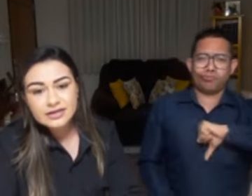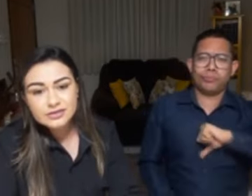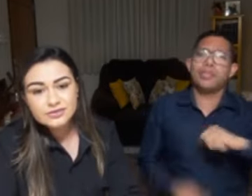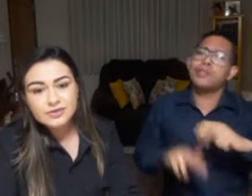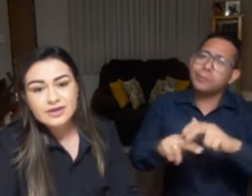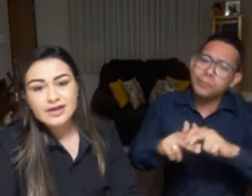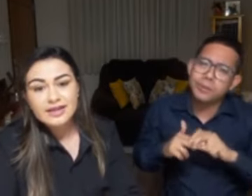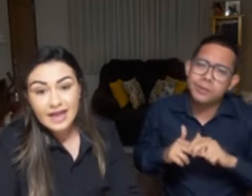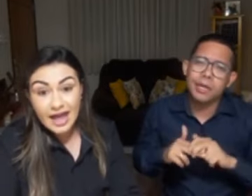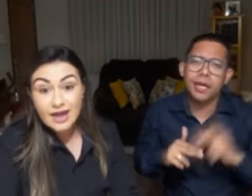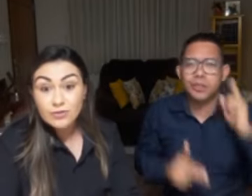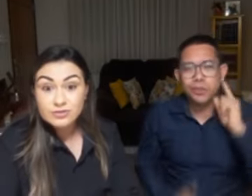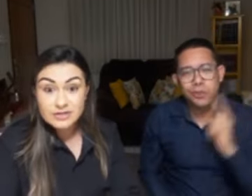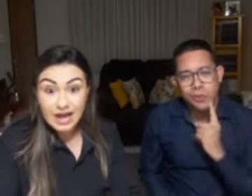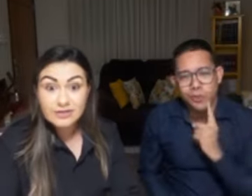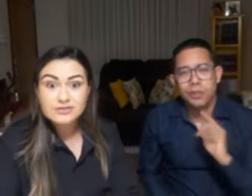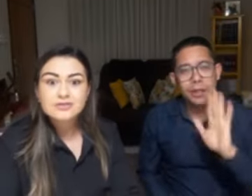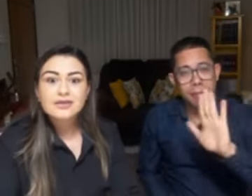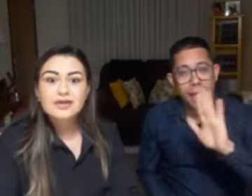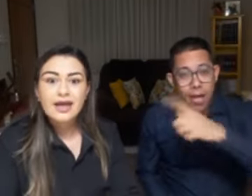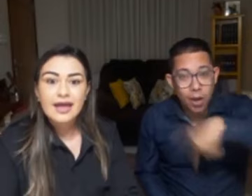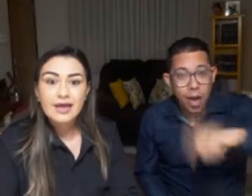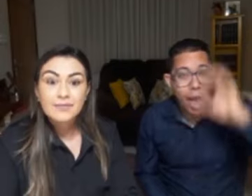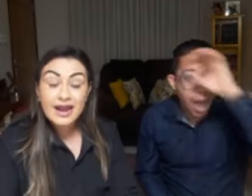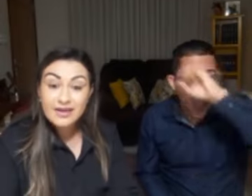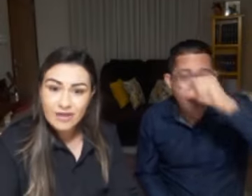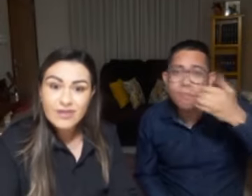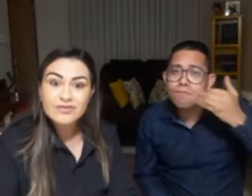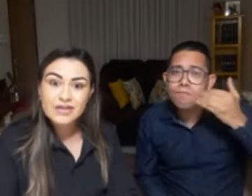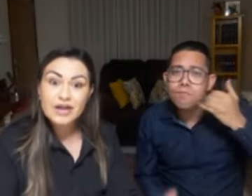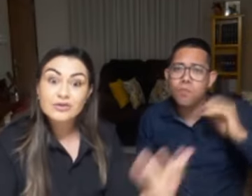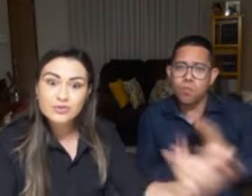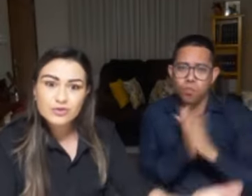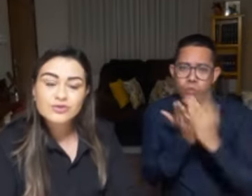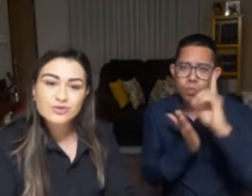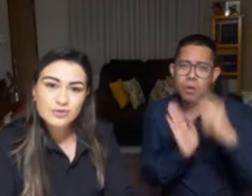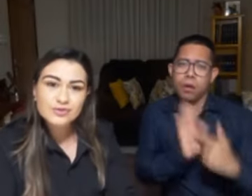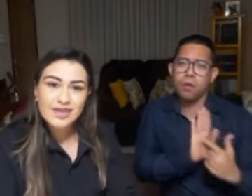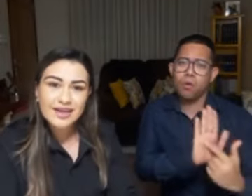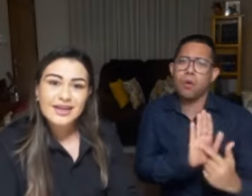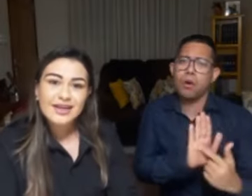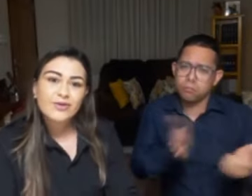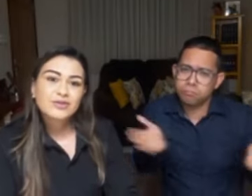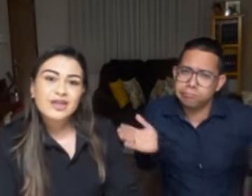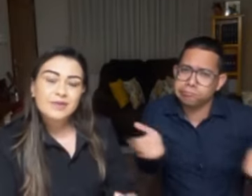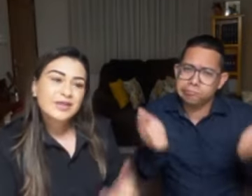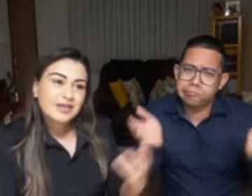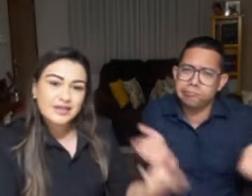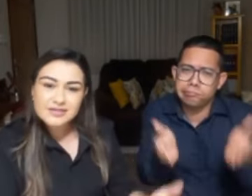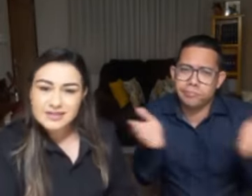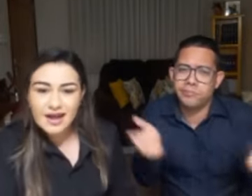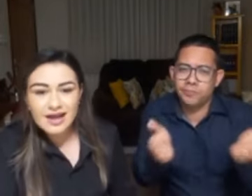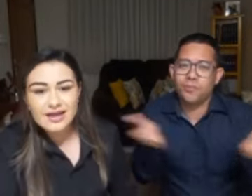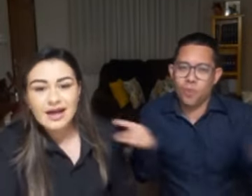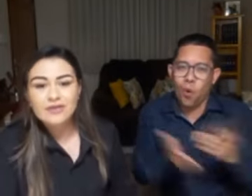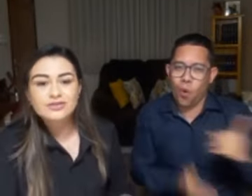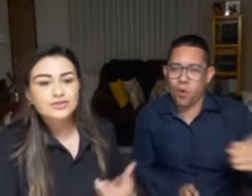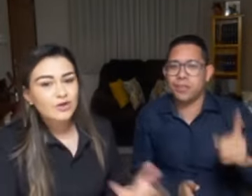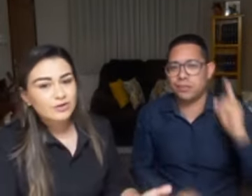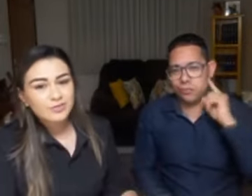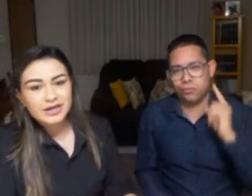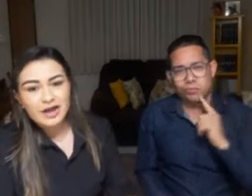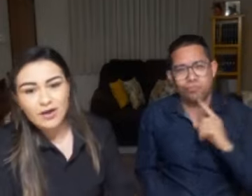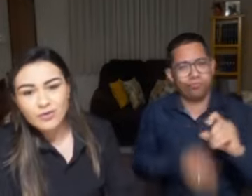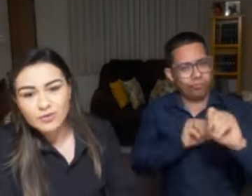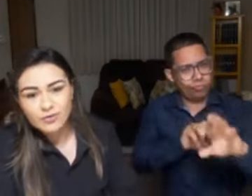que Cristo quer usá-los para levar o evangelho aos outros surdos, né? E hoje ela ministra aulas de